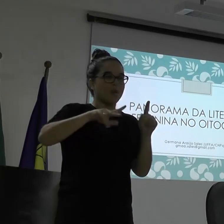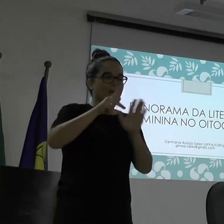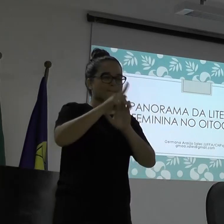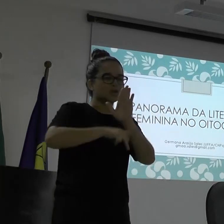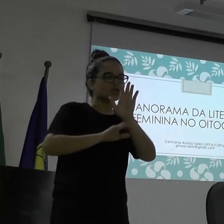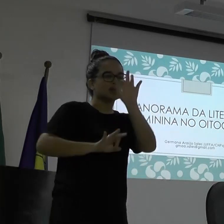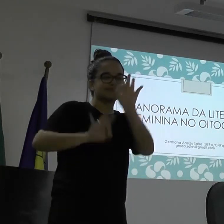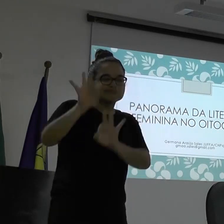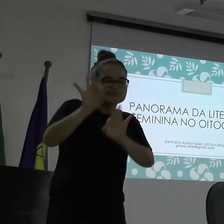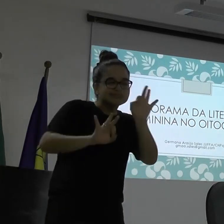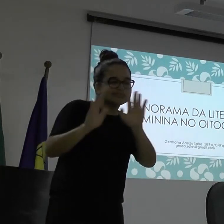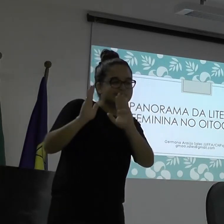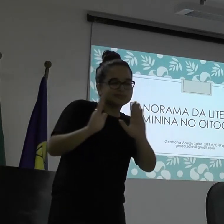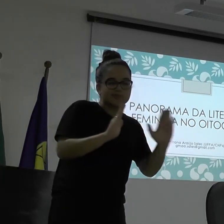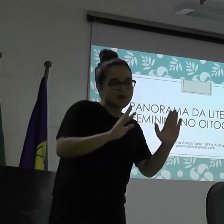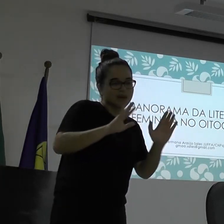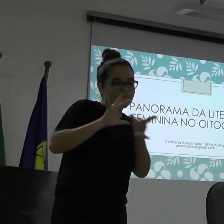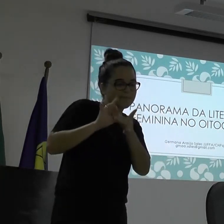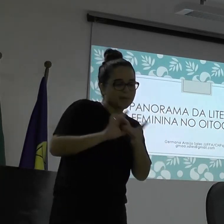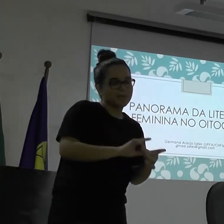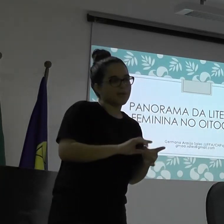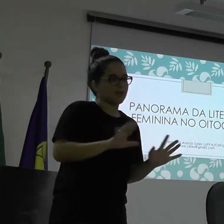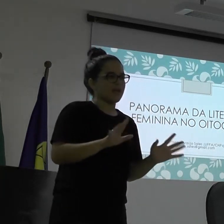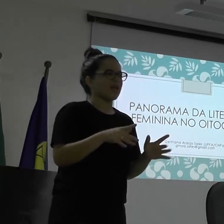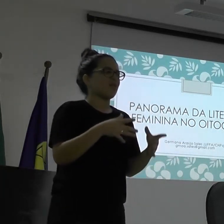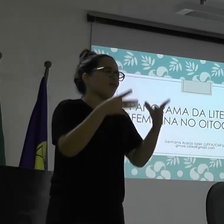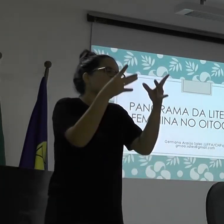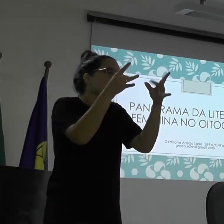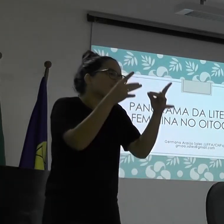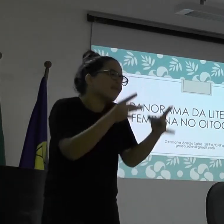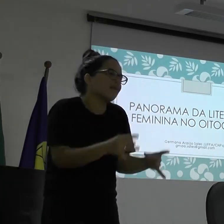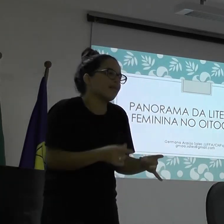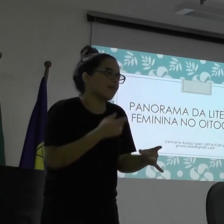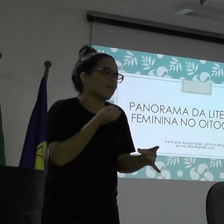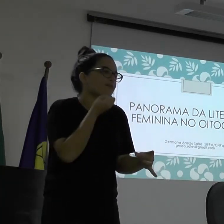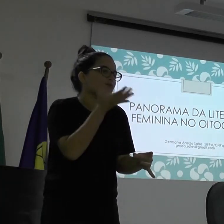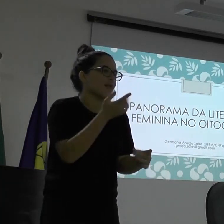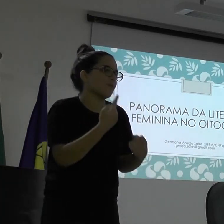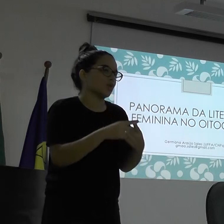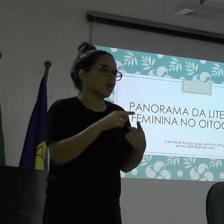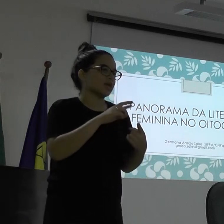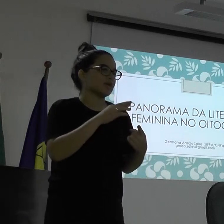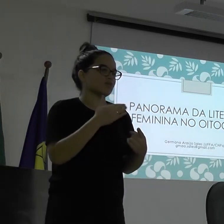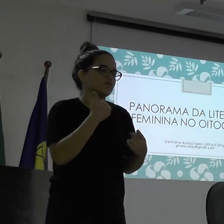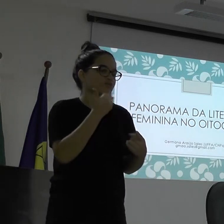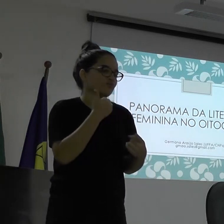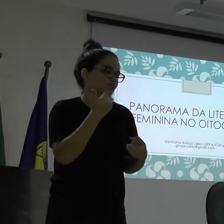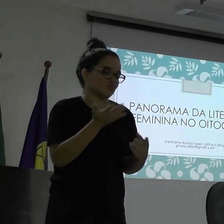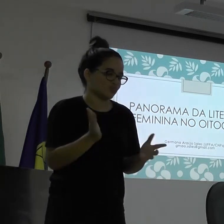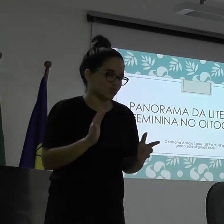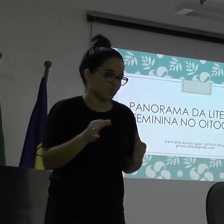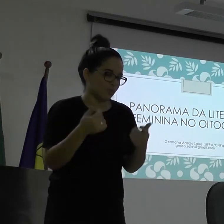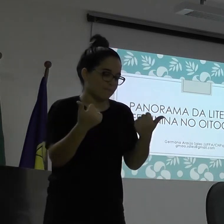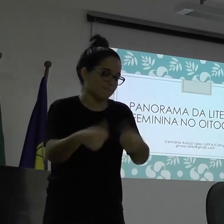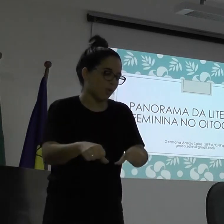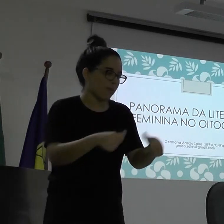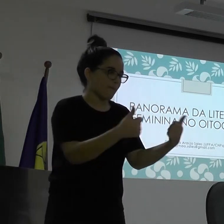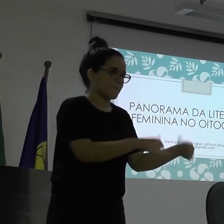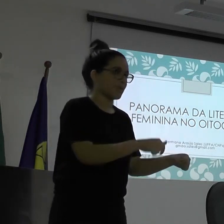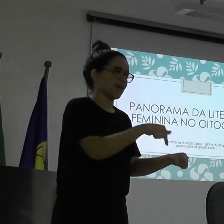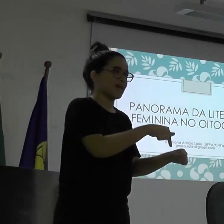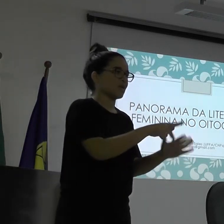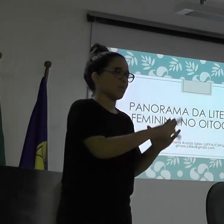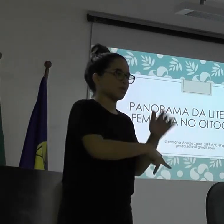organizado. Eu não vou entrar em miúdos porque que não deu certo o projeto da Maria Eunice, e o do João César, eu acho que ele